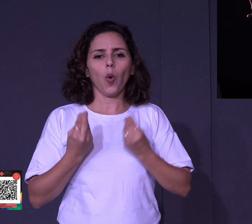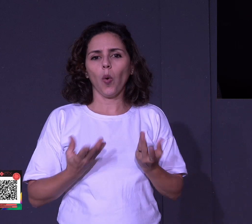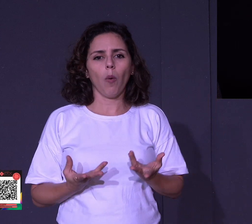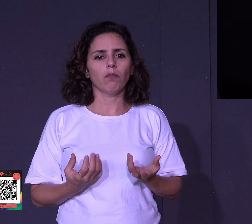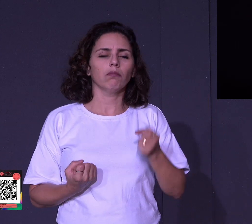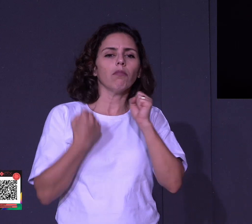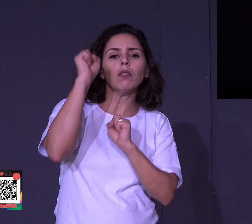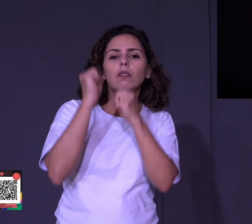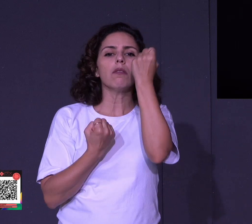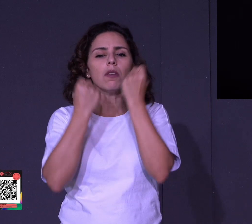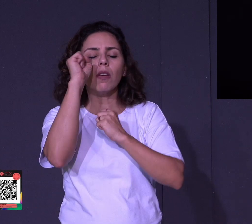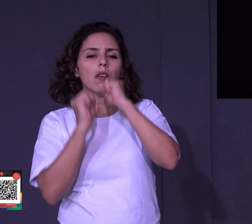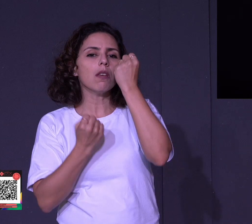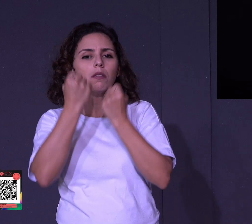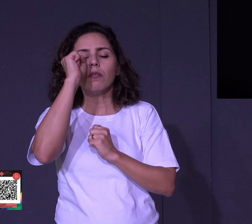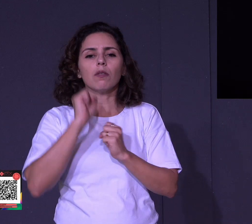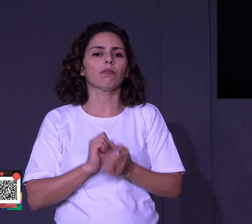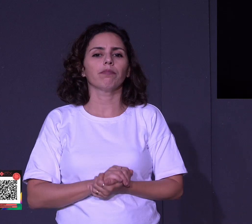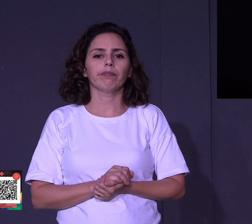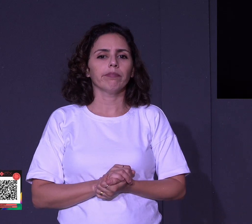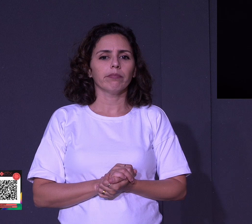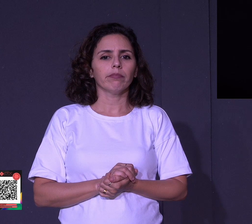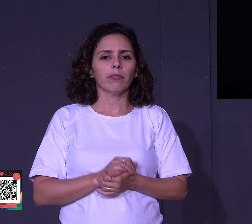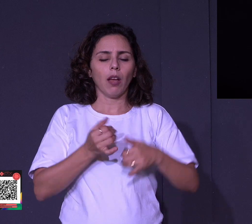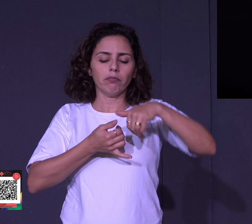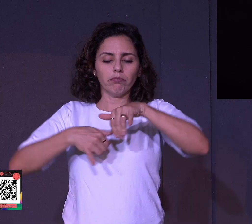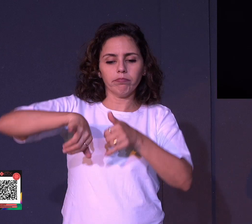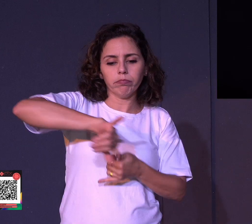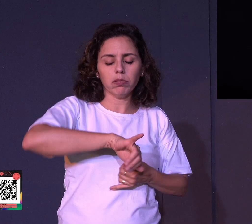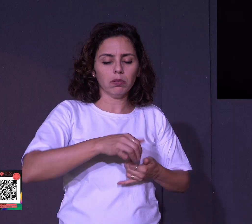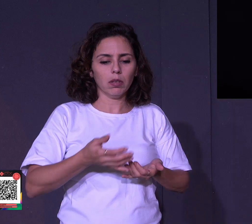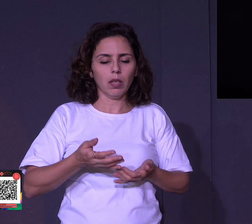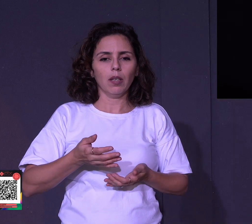Para eu só pensar no final do treino, deitar assim no tatame e respirar. Até 30.